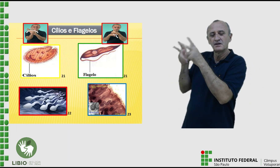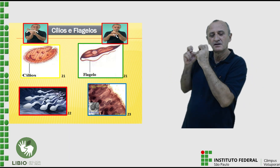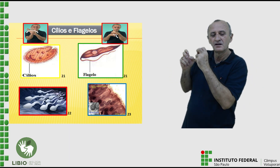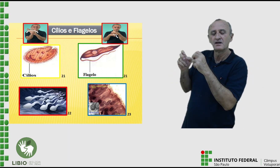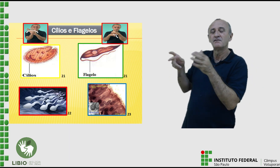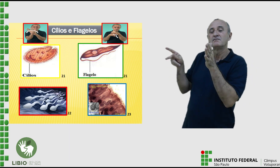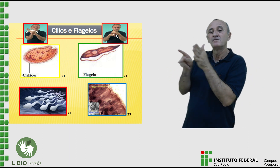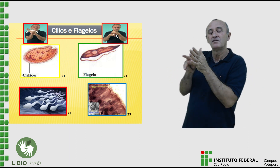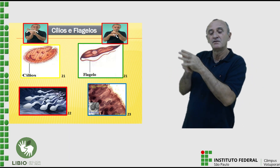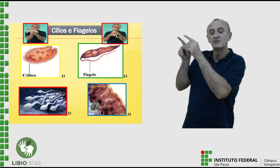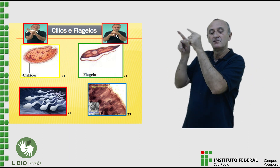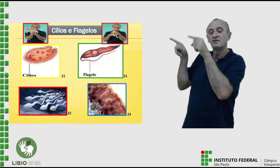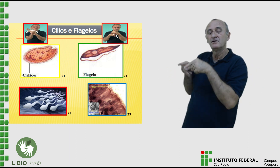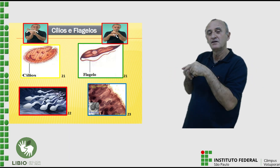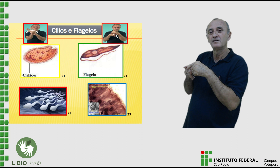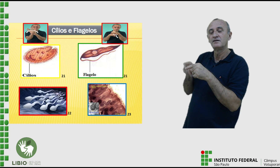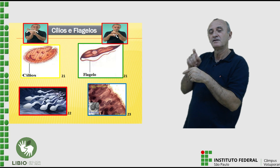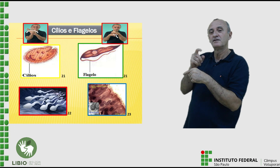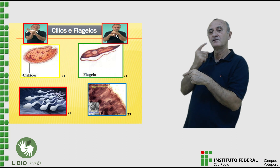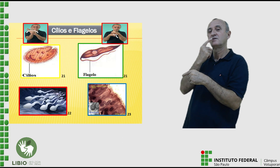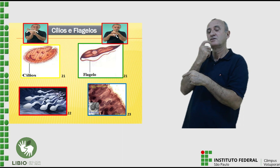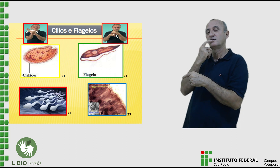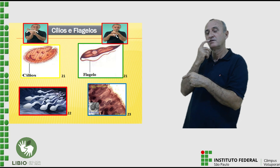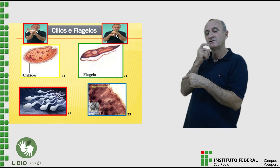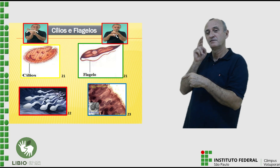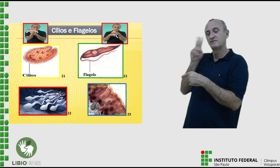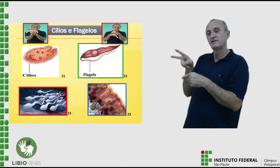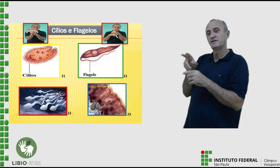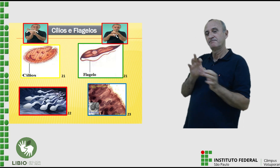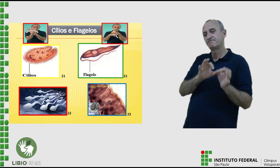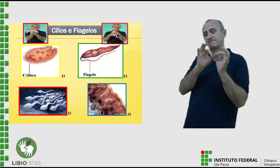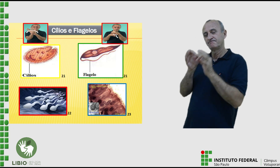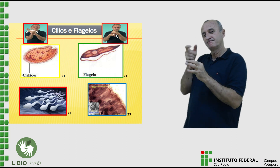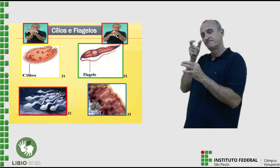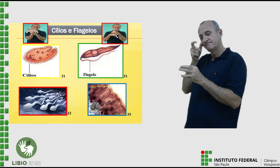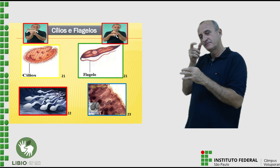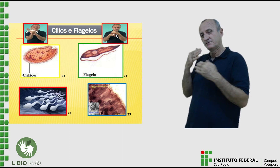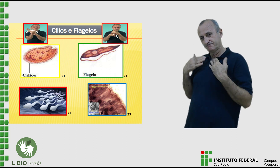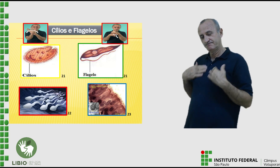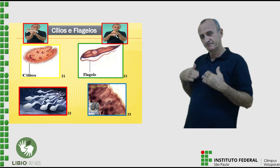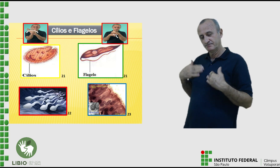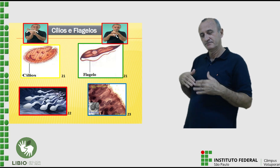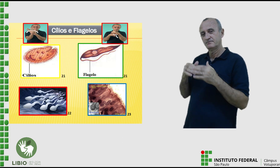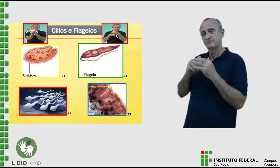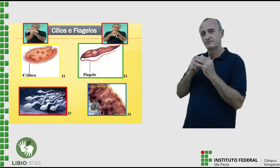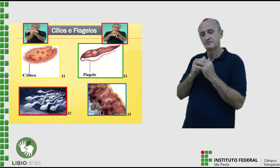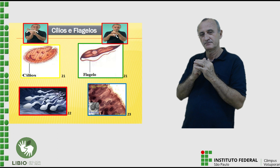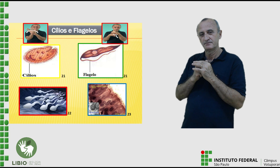Os espermatozoides, células reprodutoras do homem, observadas no retângulo vermelho.